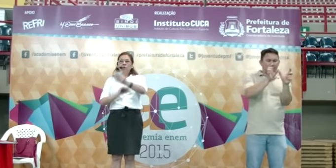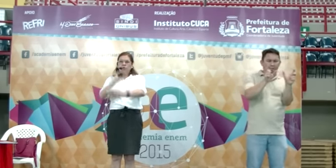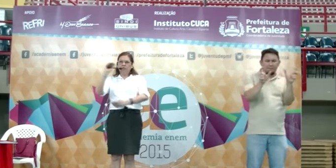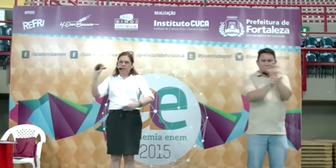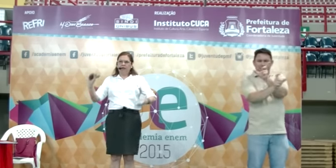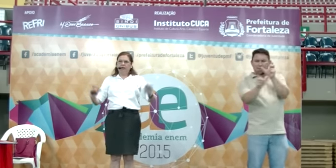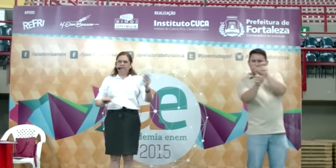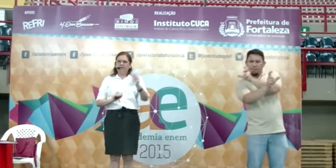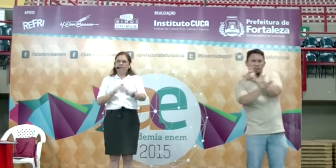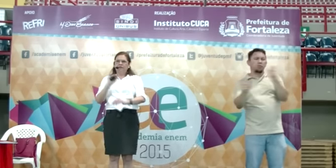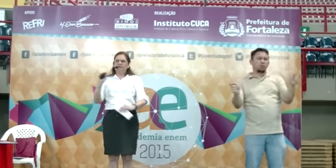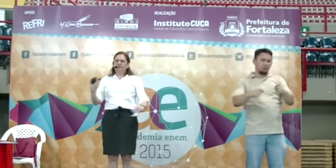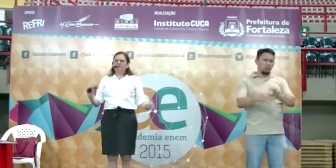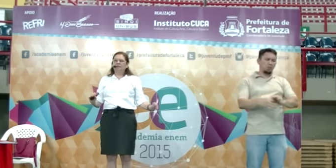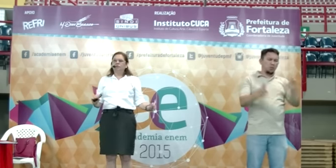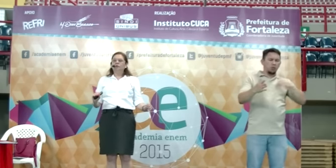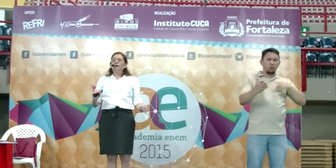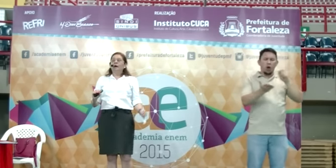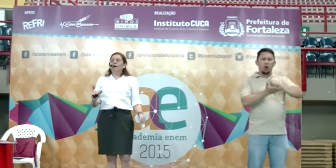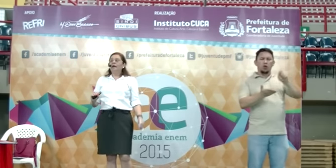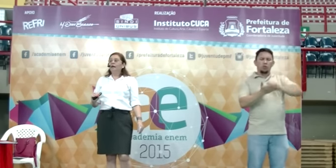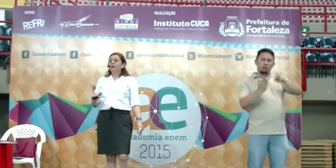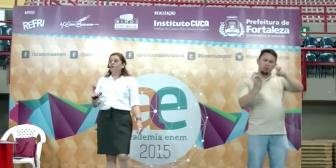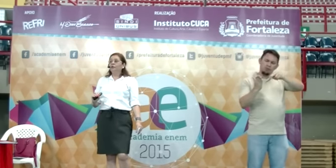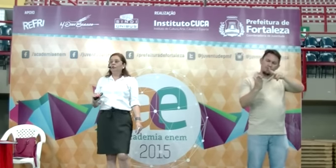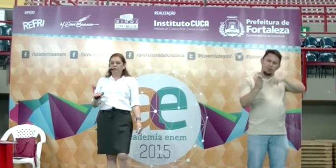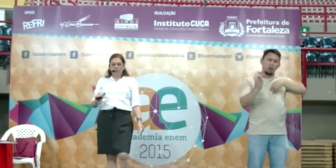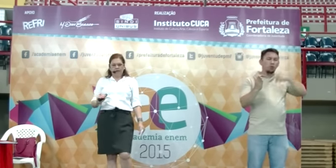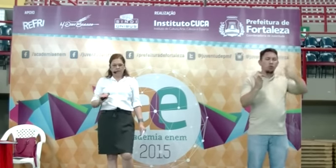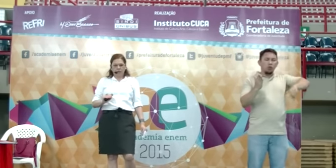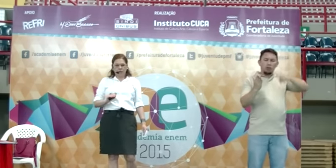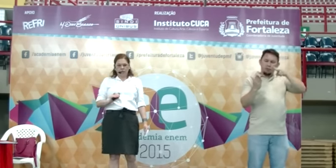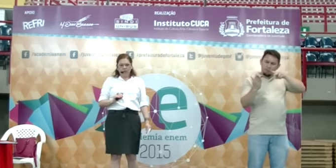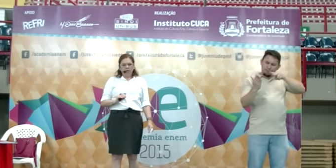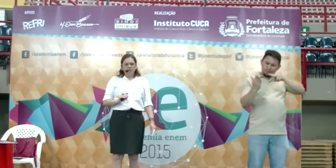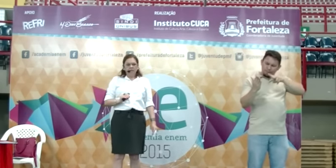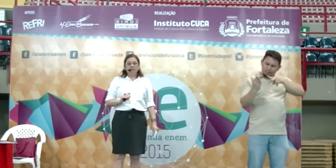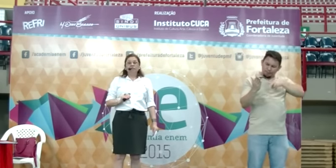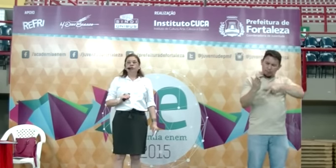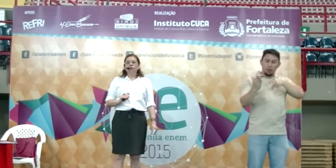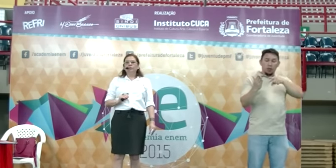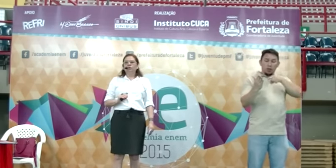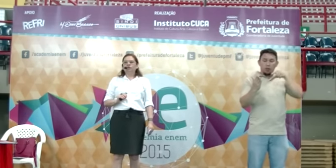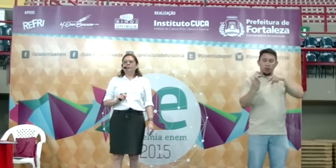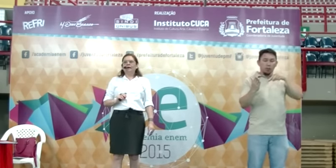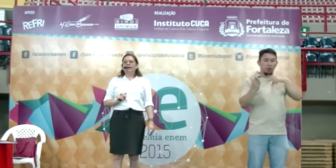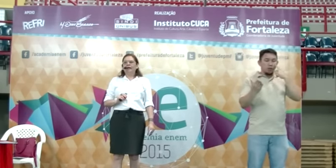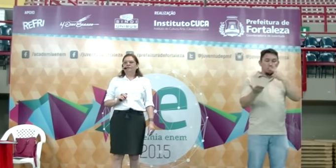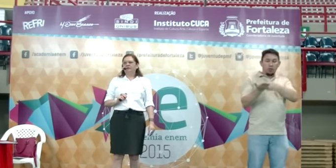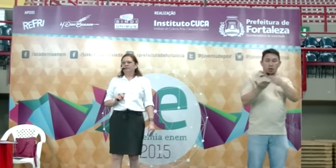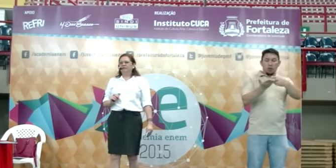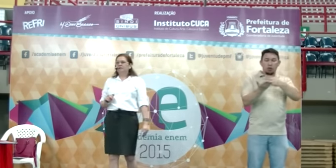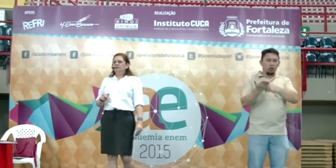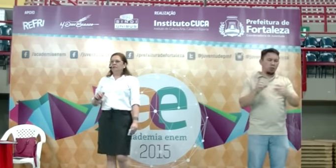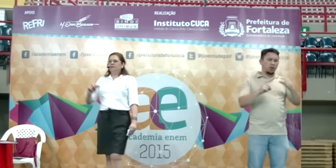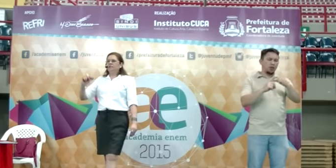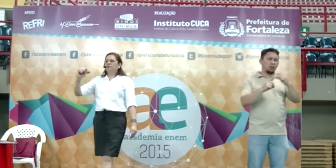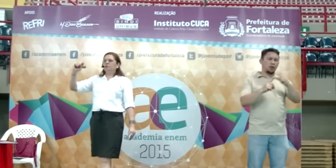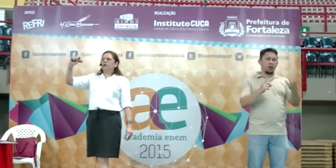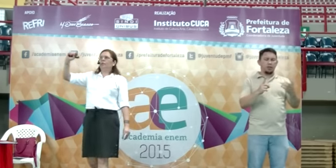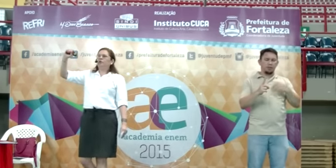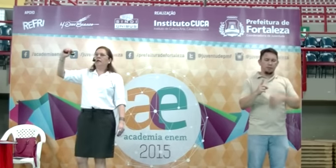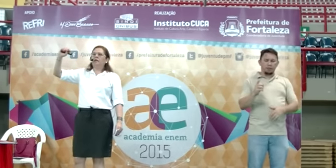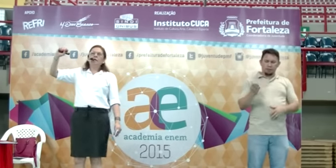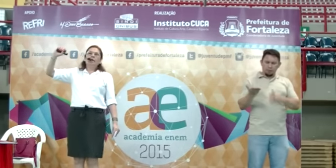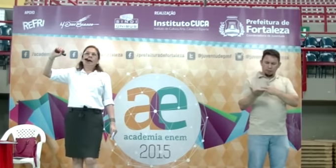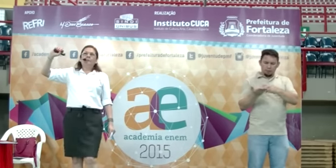aqui. Mude na hora que você estiver fazendo a releitura do rascunho. Sinônimo de palavras. Você